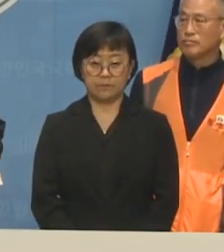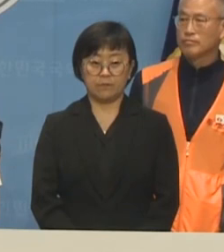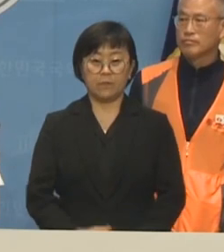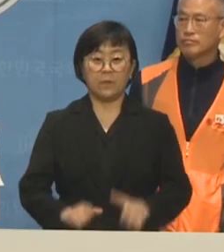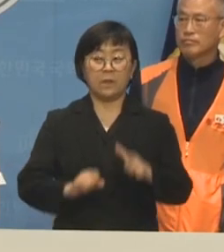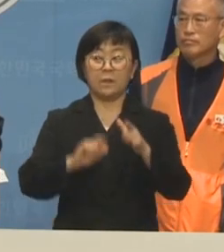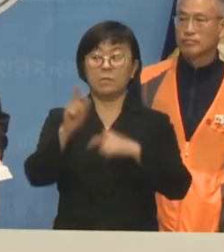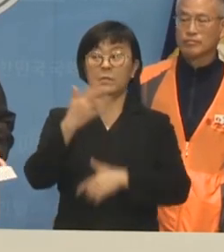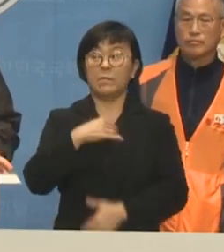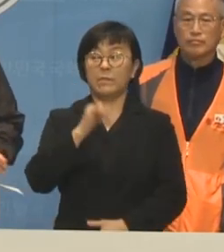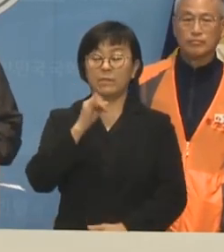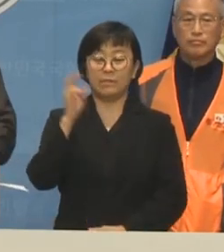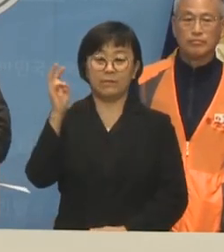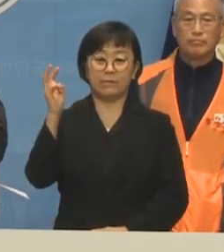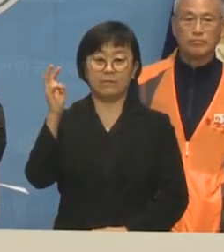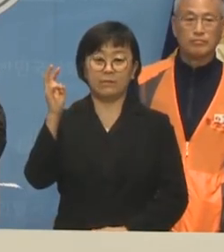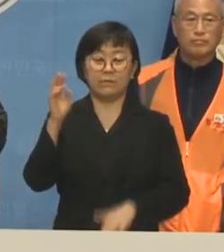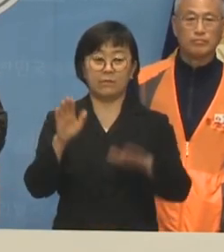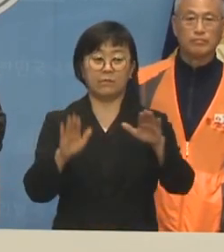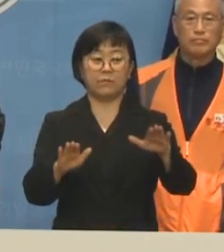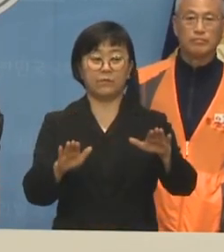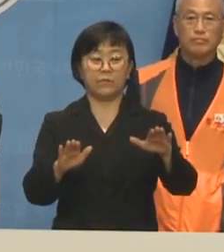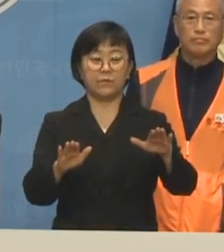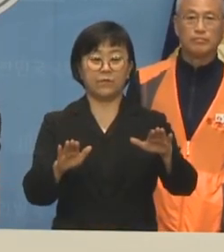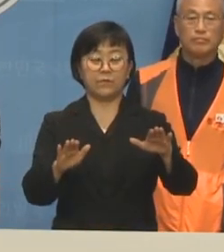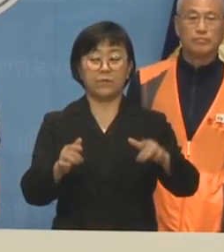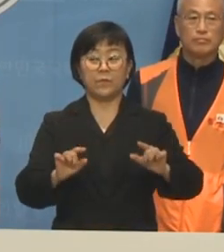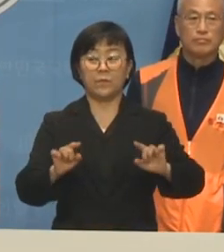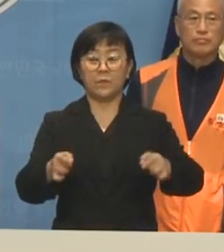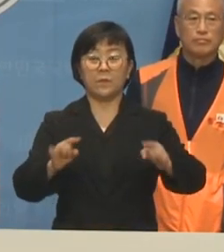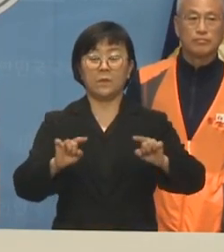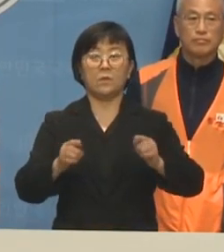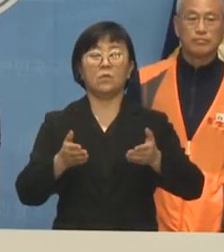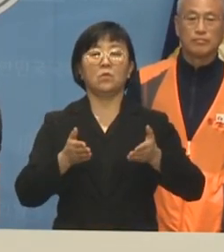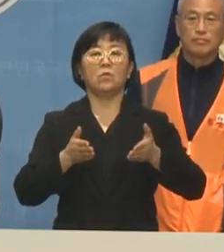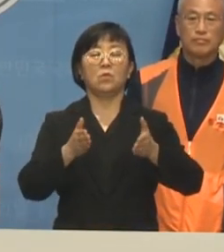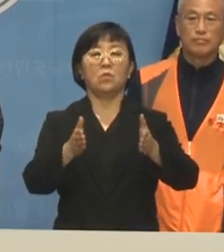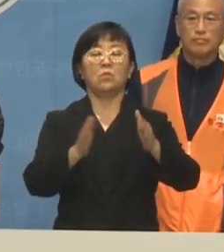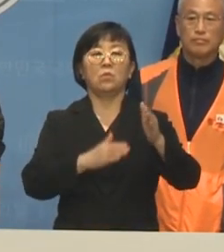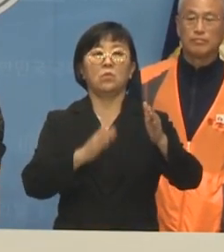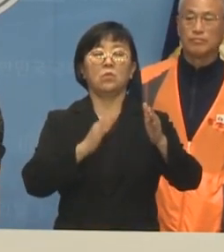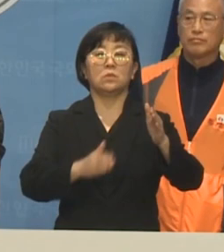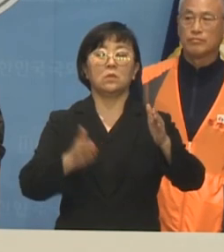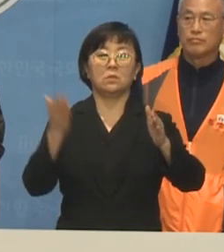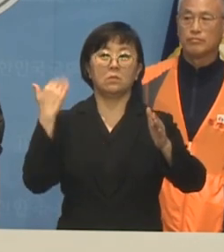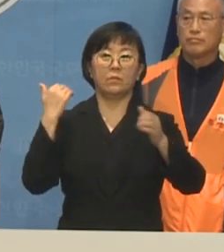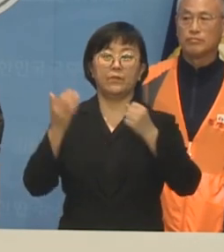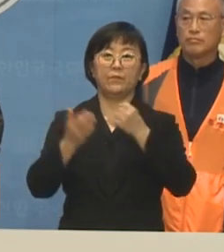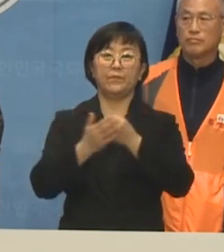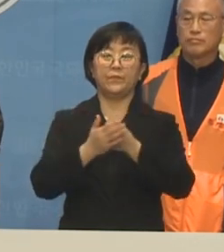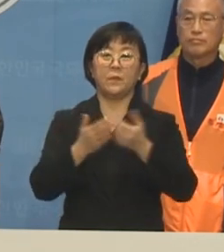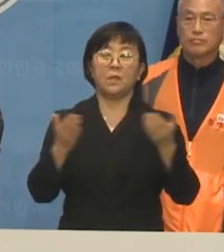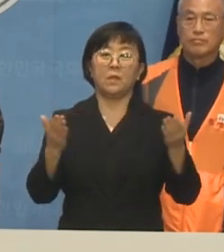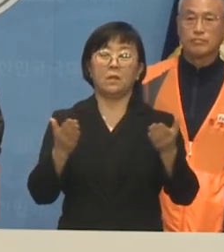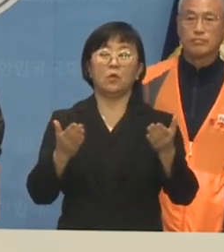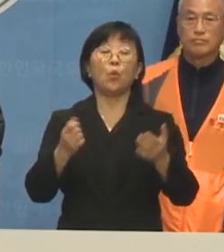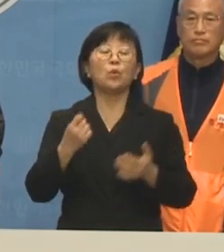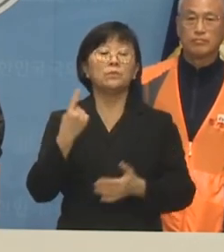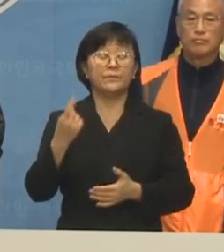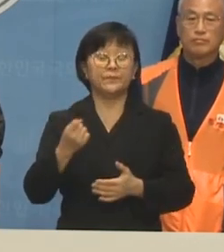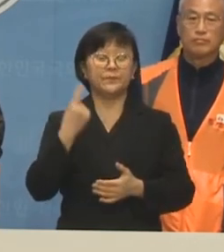대부분 잘 아시다시피 우리 오늘 기자회견 참석하신 분들은 한국도로공사에서 과거에 요금 수납원으로